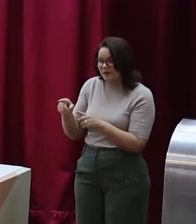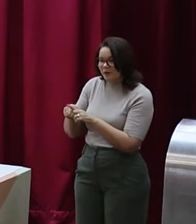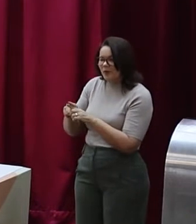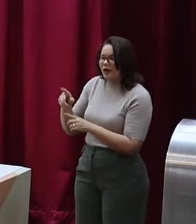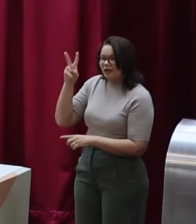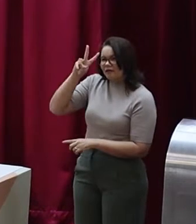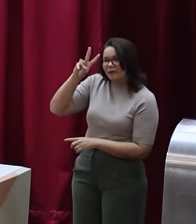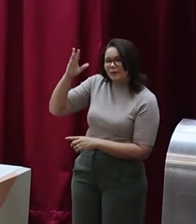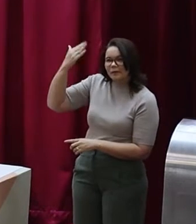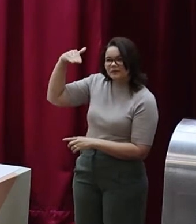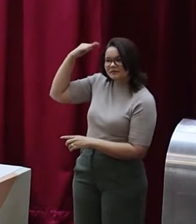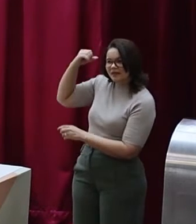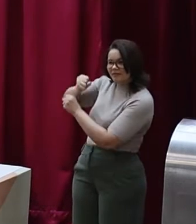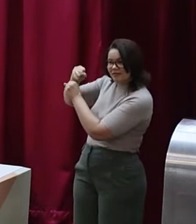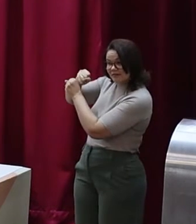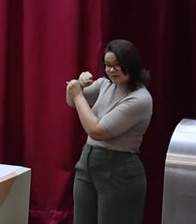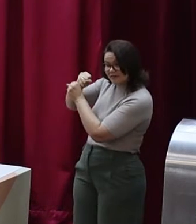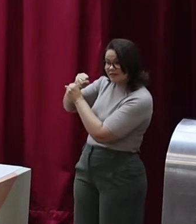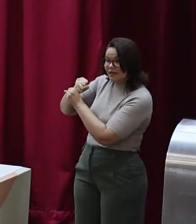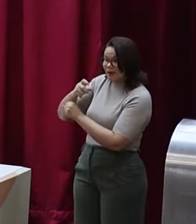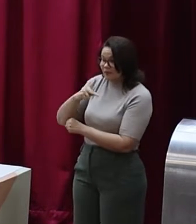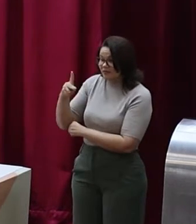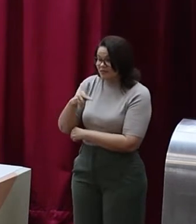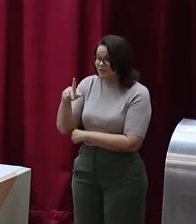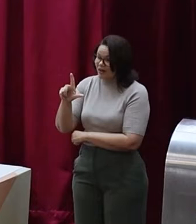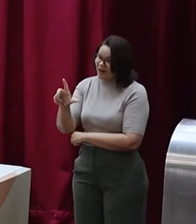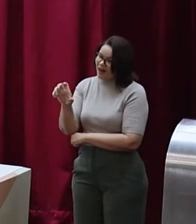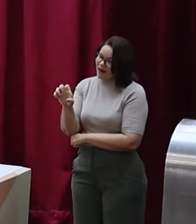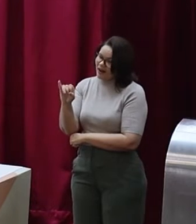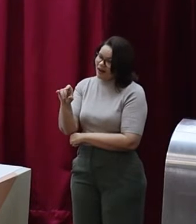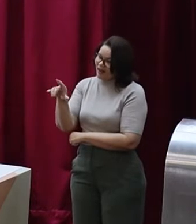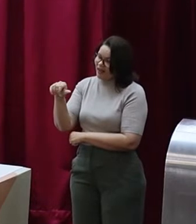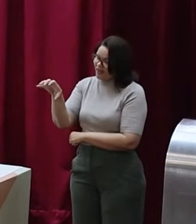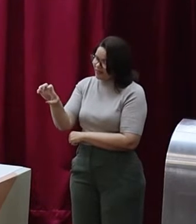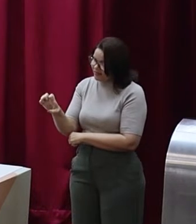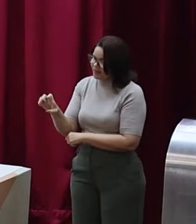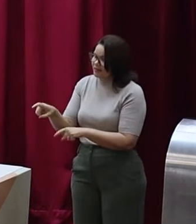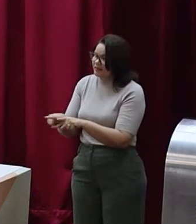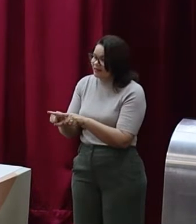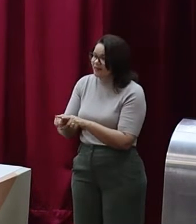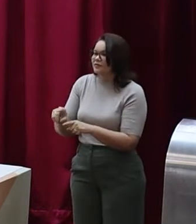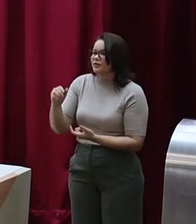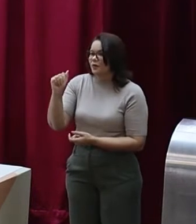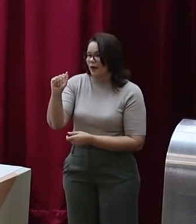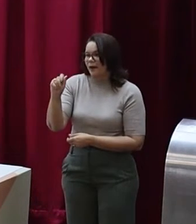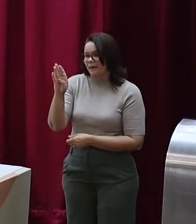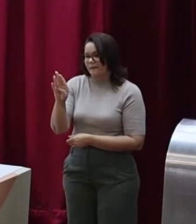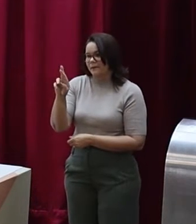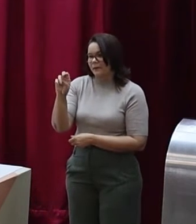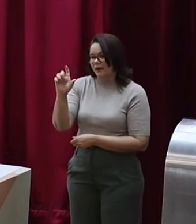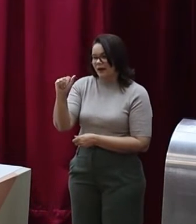anos atrás, a professora Leilane Ramos, que está aqui presente, foi uma das coordenadoras do Abralim Sena, que também trouxe debates